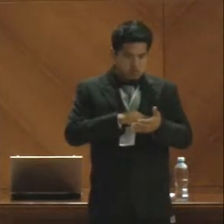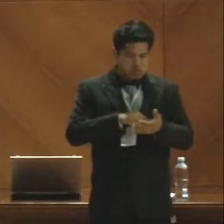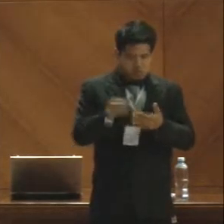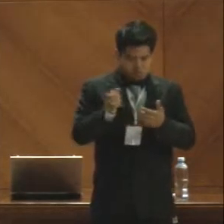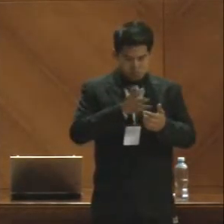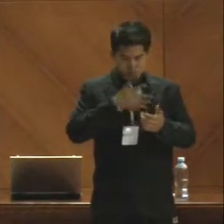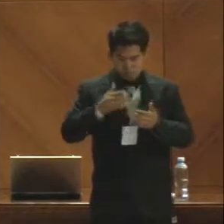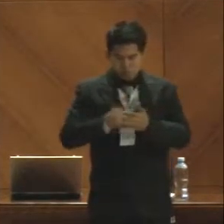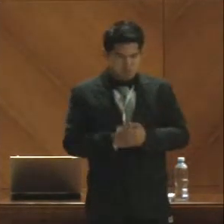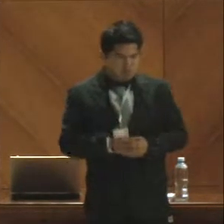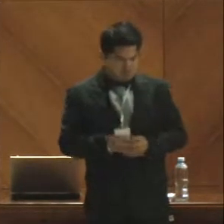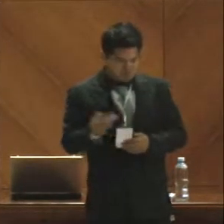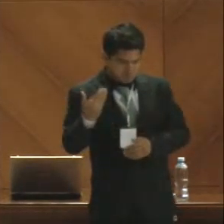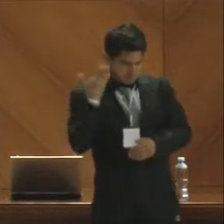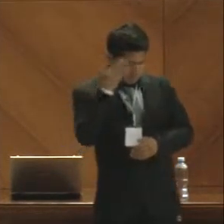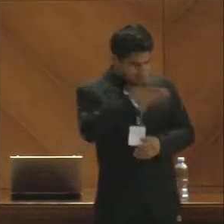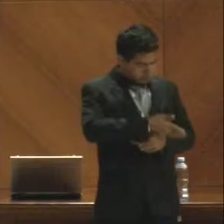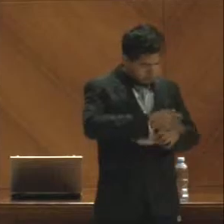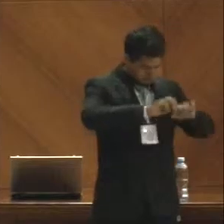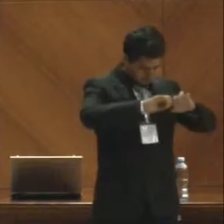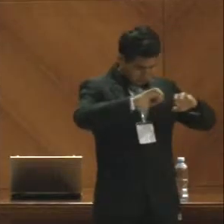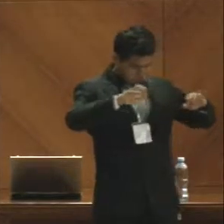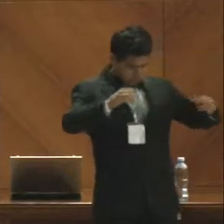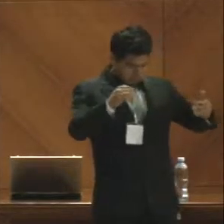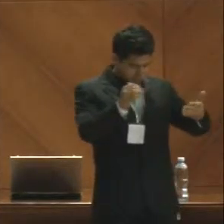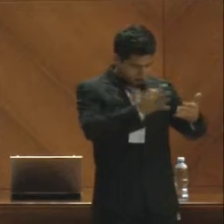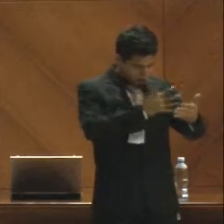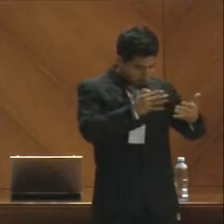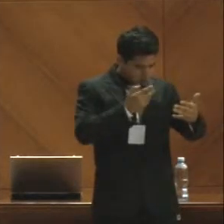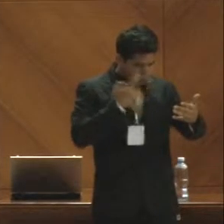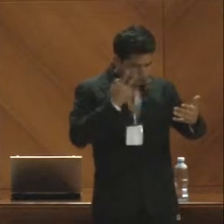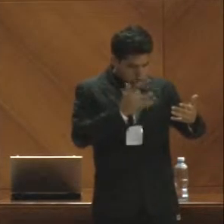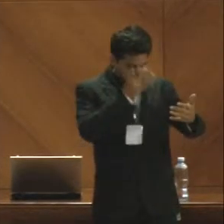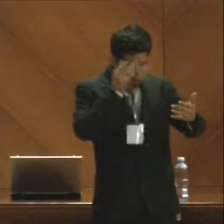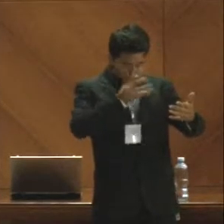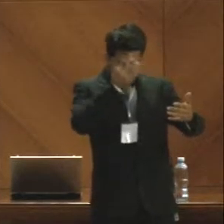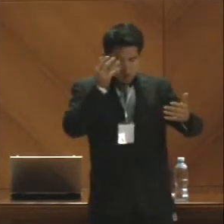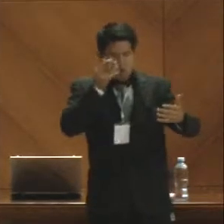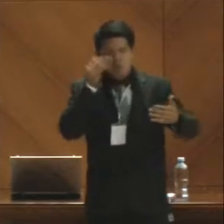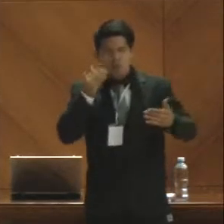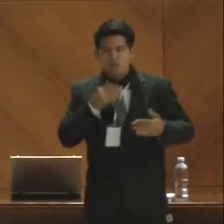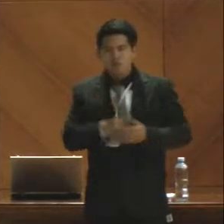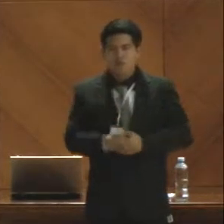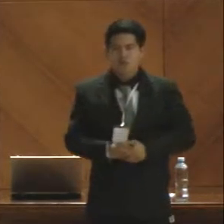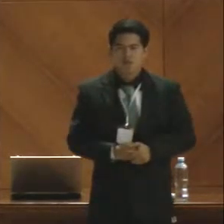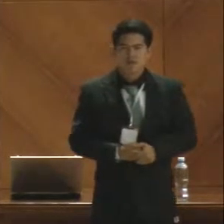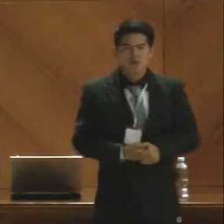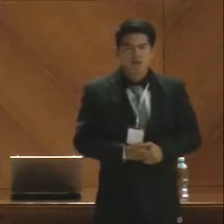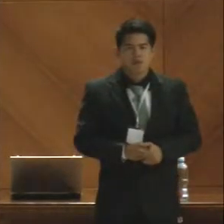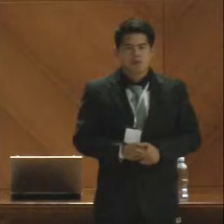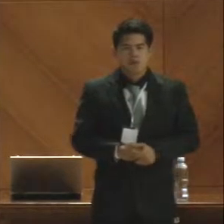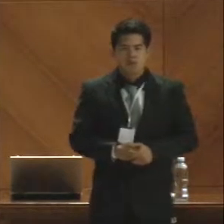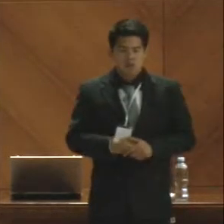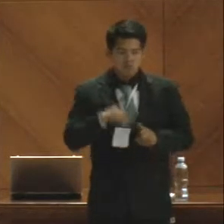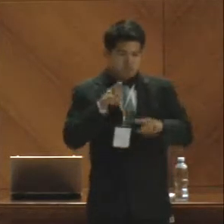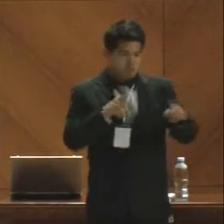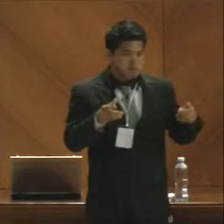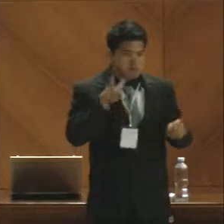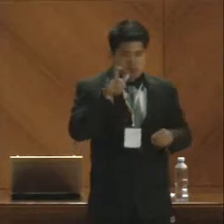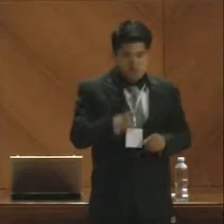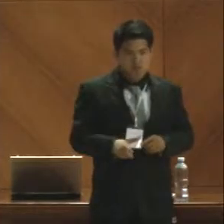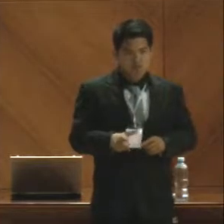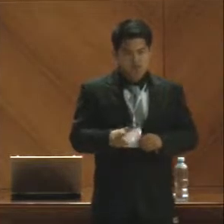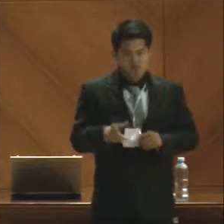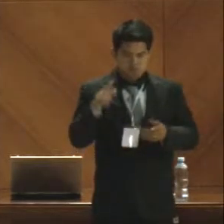mejores músicos. ¿Por qué? Porque aprendemos de las mejores, nos arrimamos en hombros de gigantes. El estudiante de sistemas que trabaja